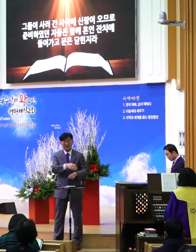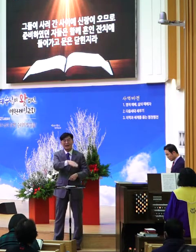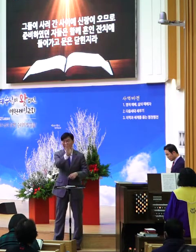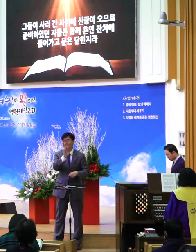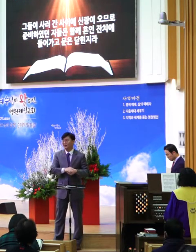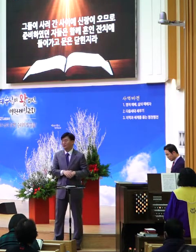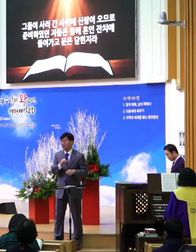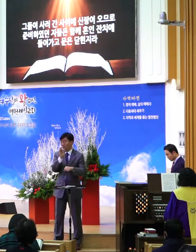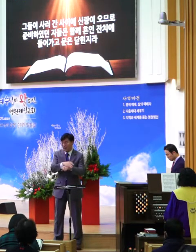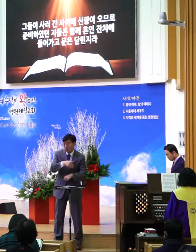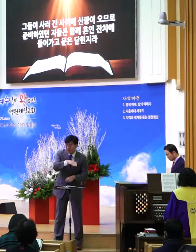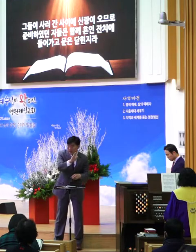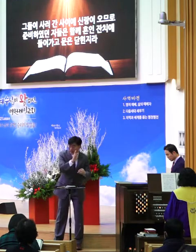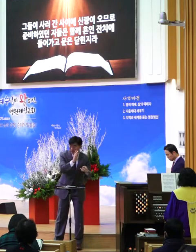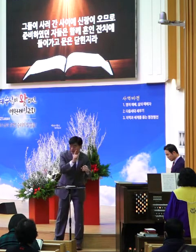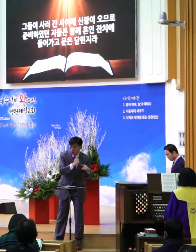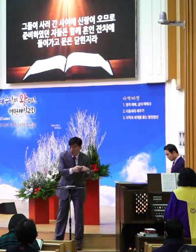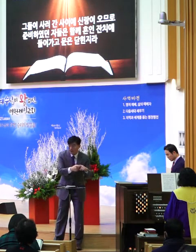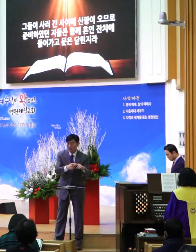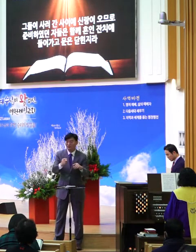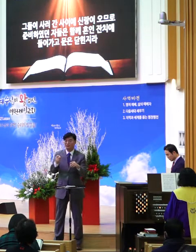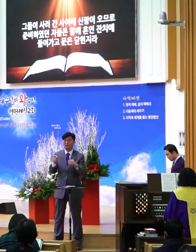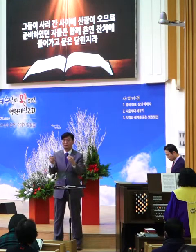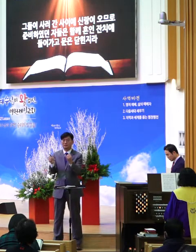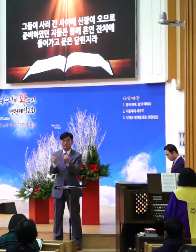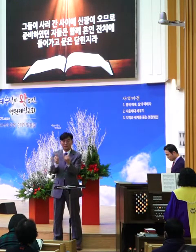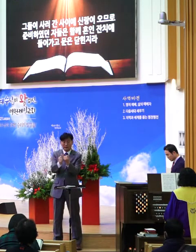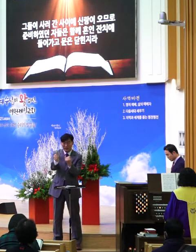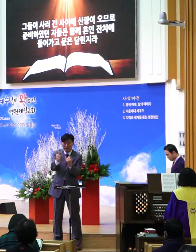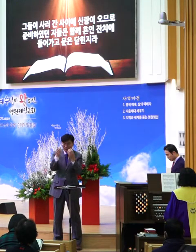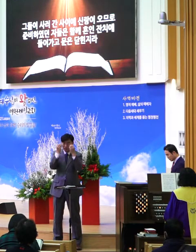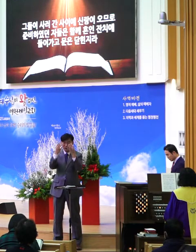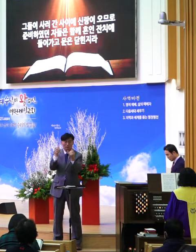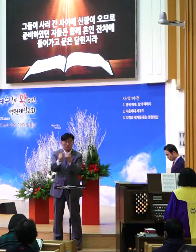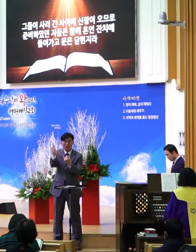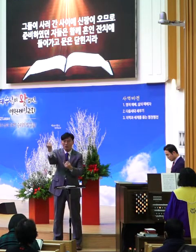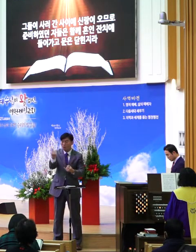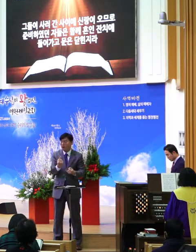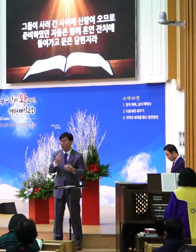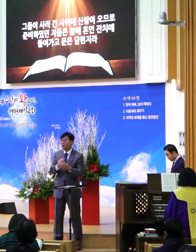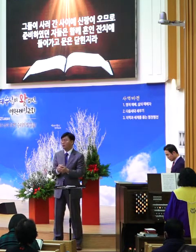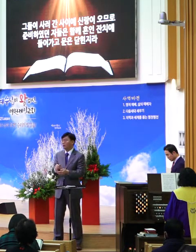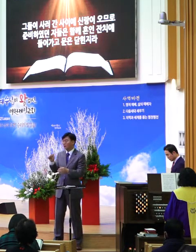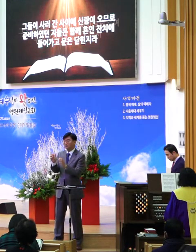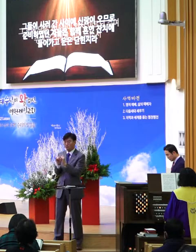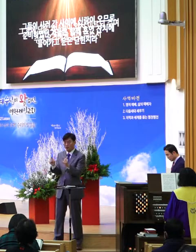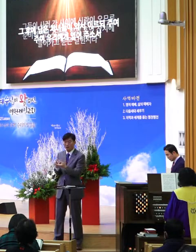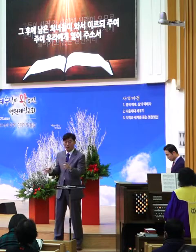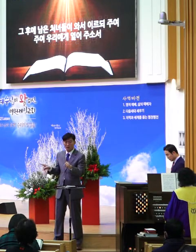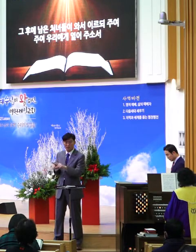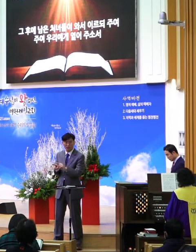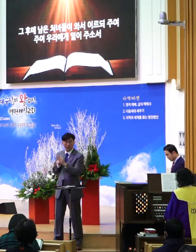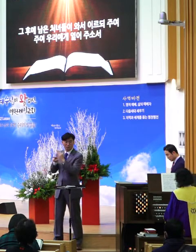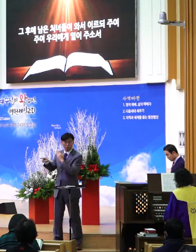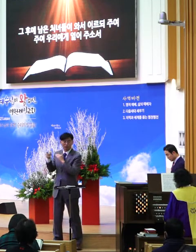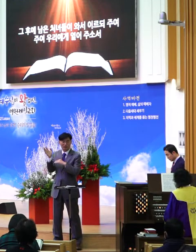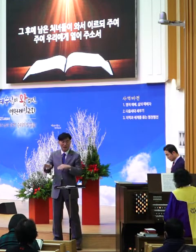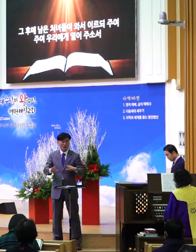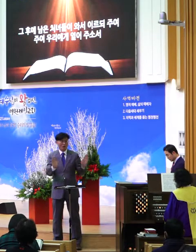살아간 사이에 신랑이 오므로 준비하였던 자들은 함께 혼인잔치에 들어가고 문은 닫힌지라. 그 위에